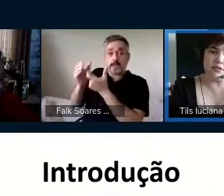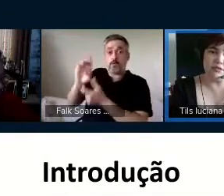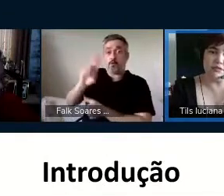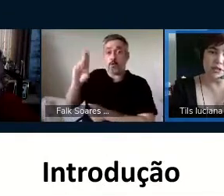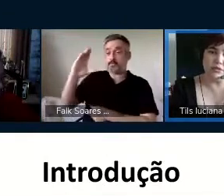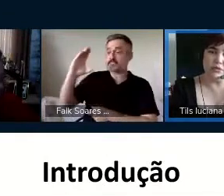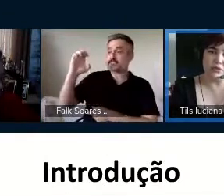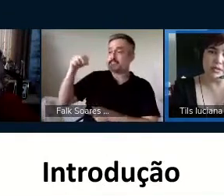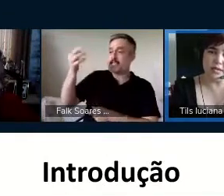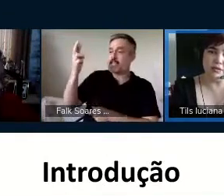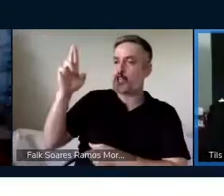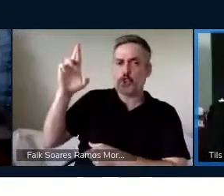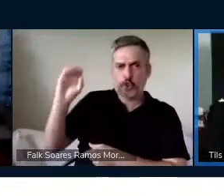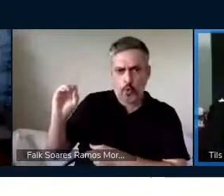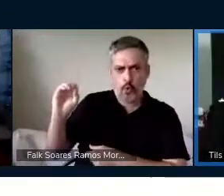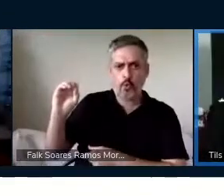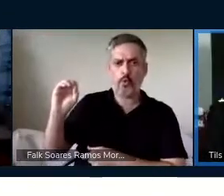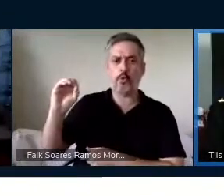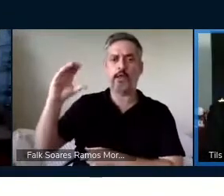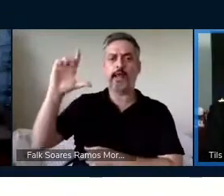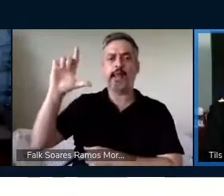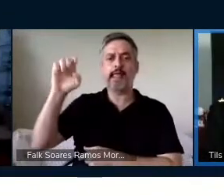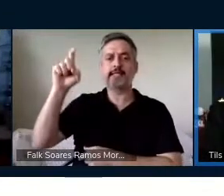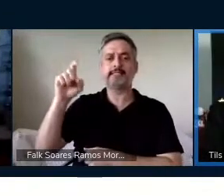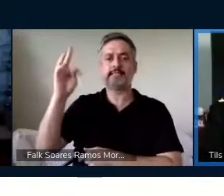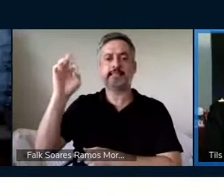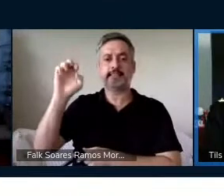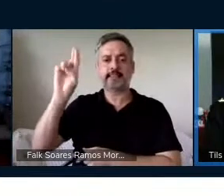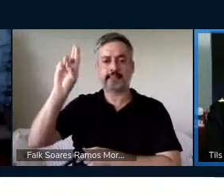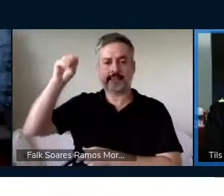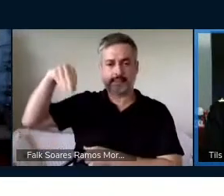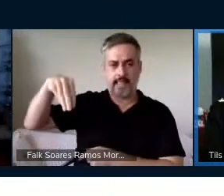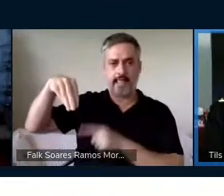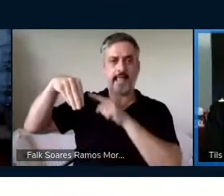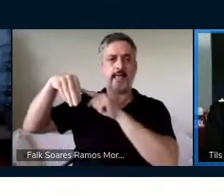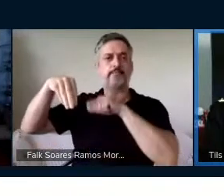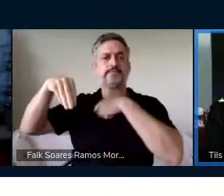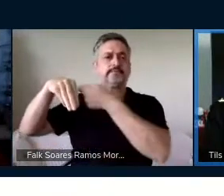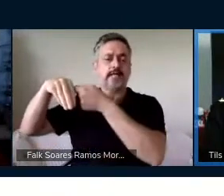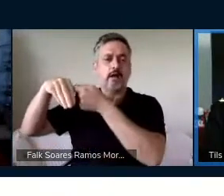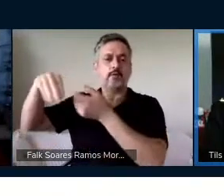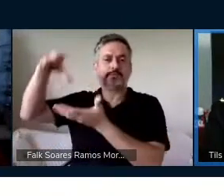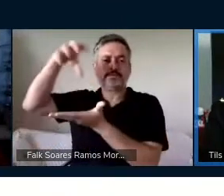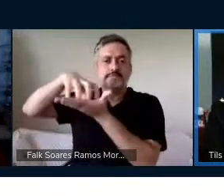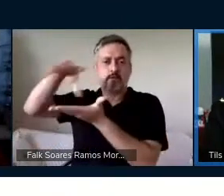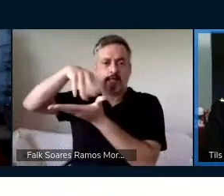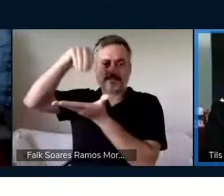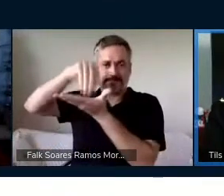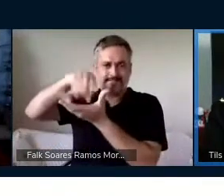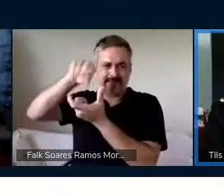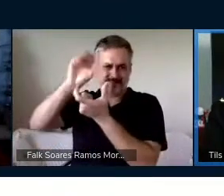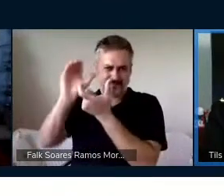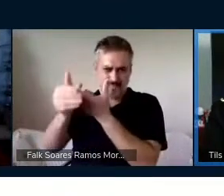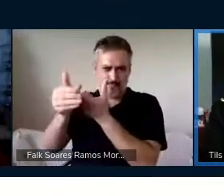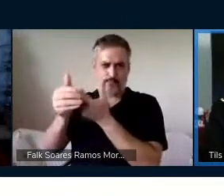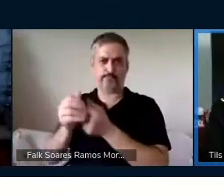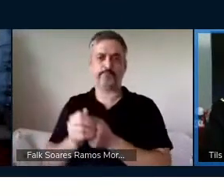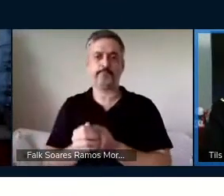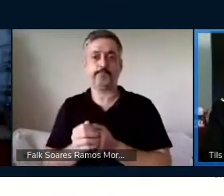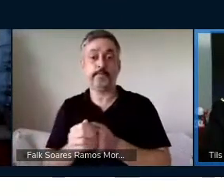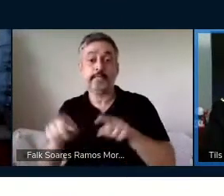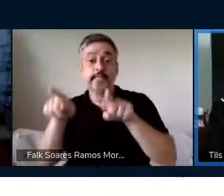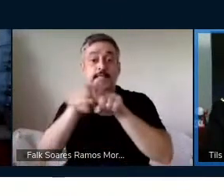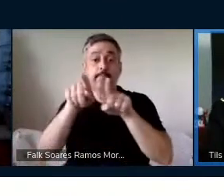foi desenvolvido no Centro de Estudos Lexicais e Terminológicos, Centro Lexterm, e